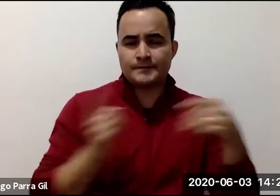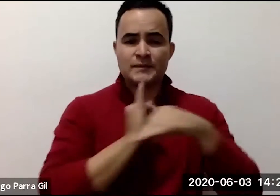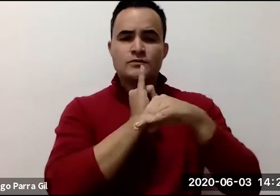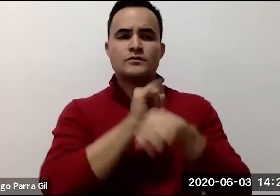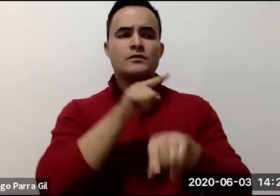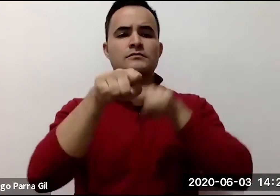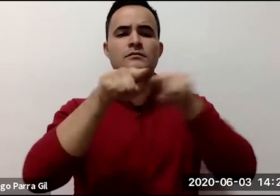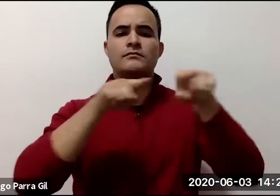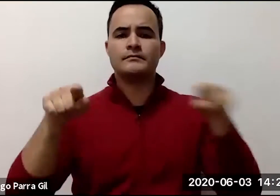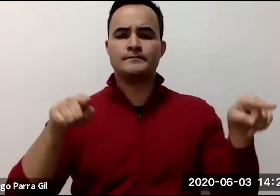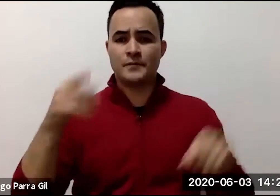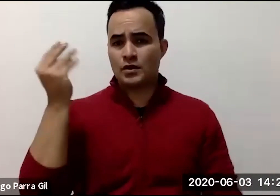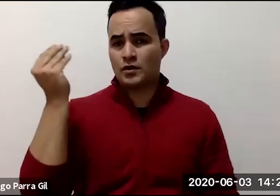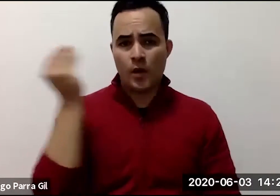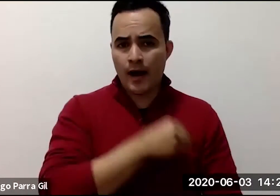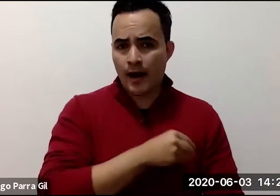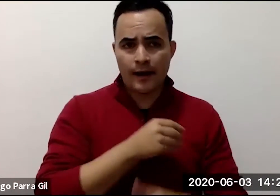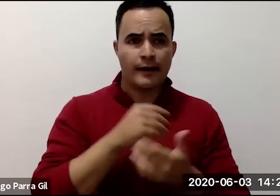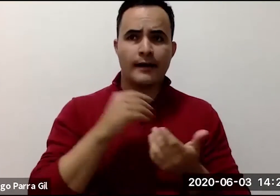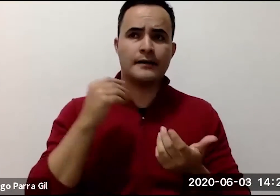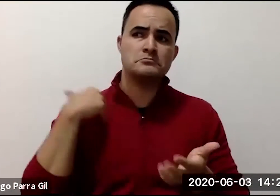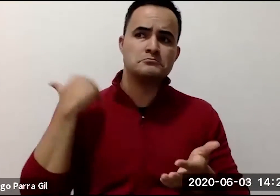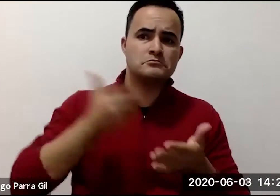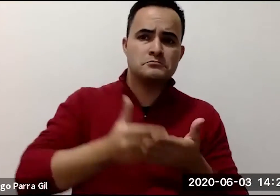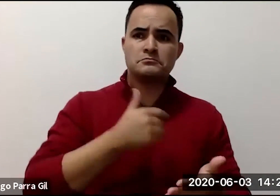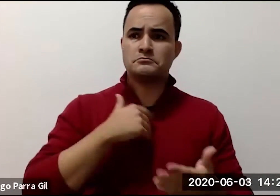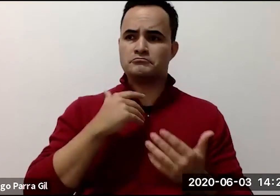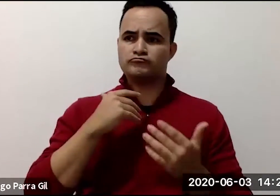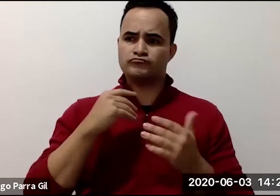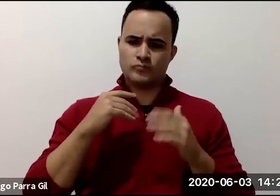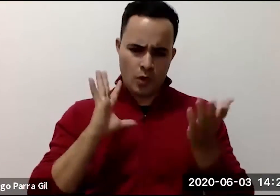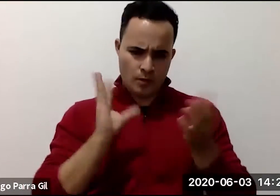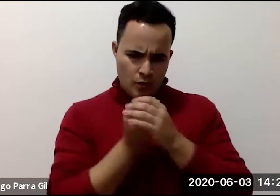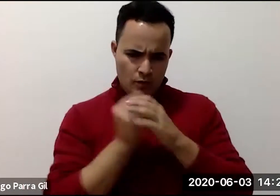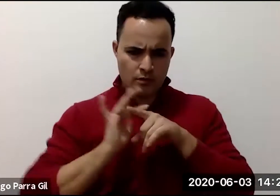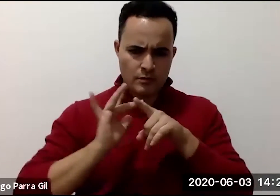tienen experiencia